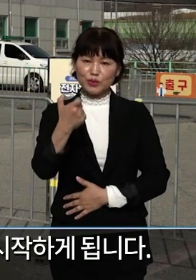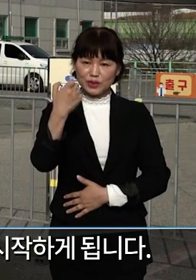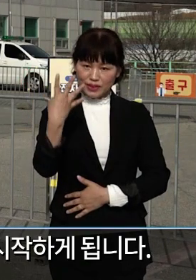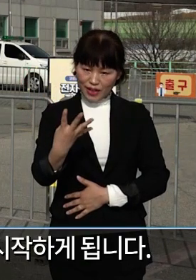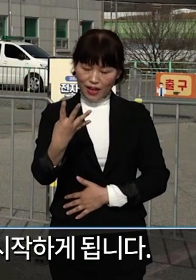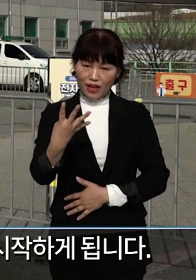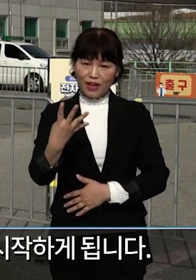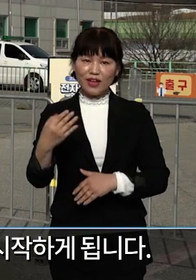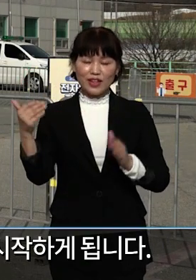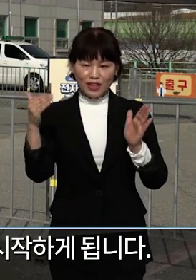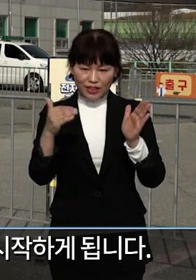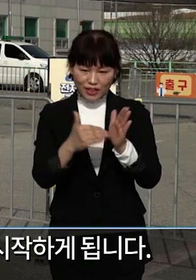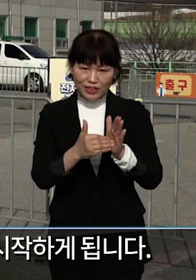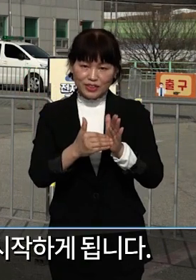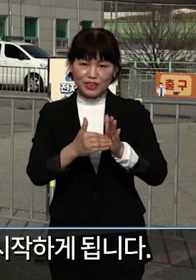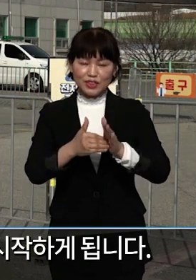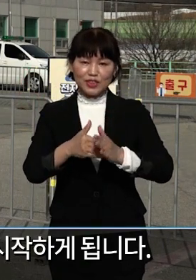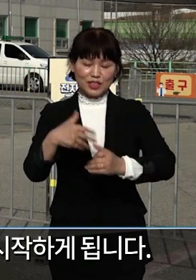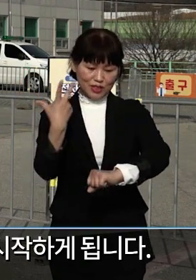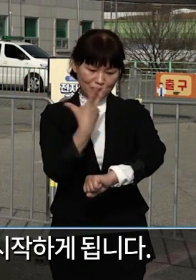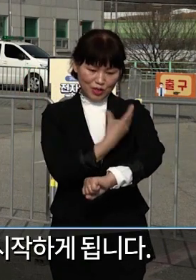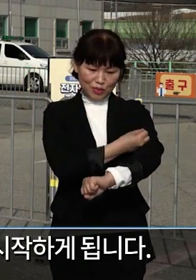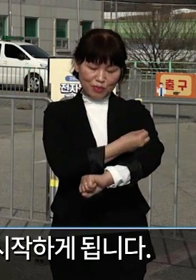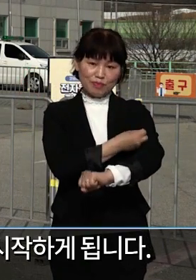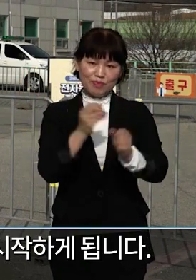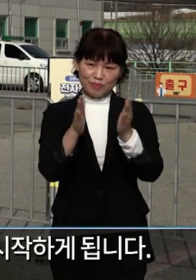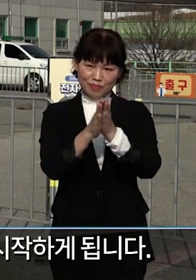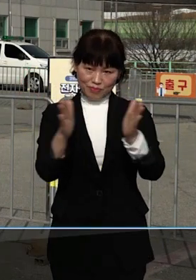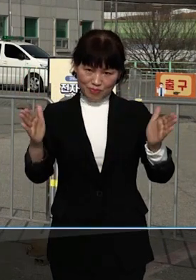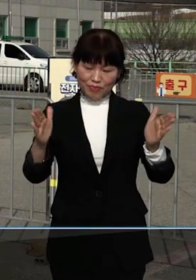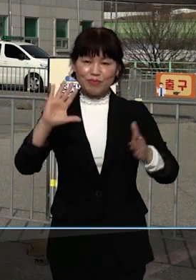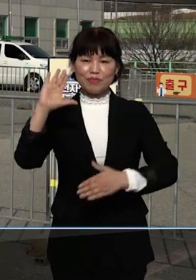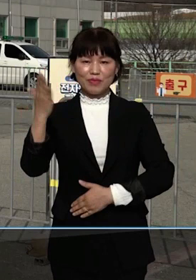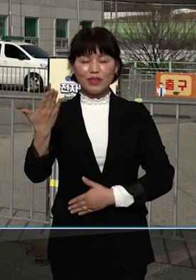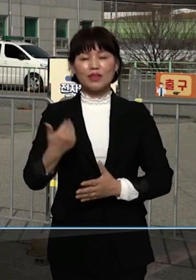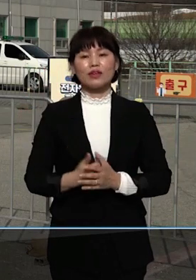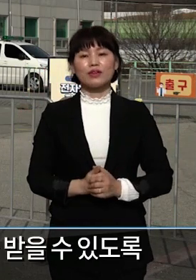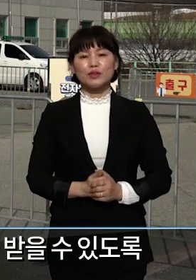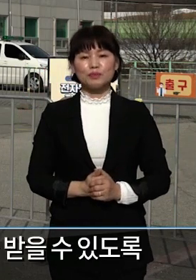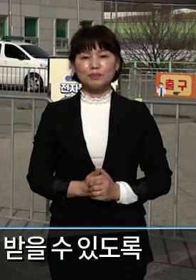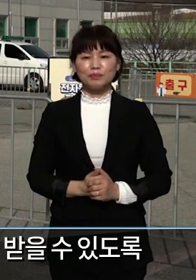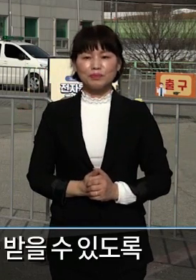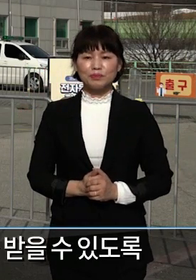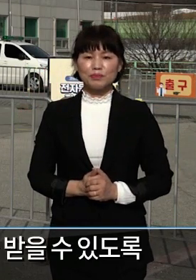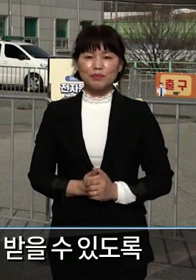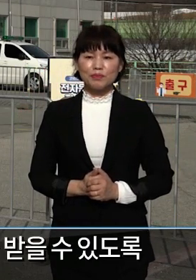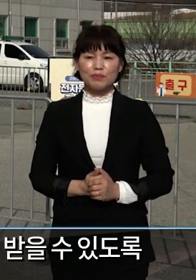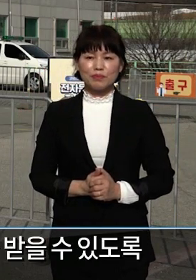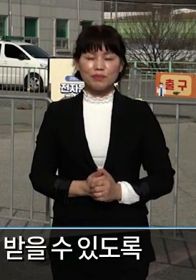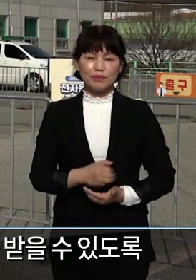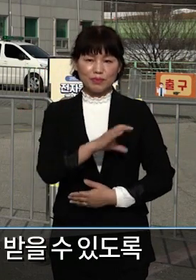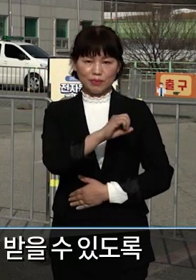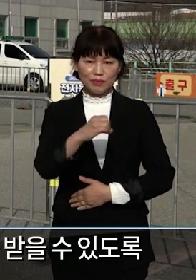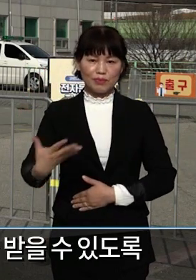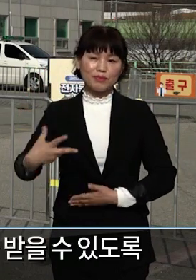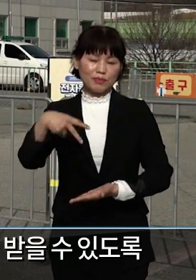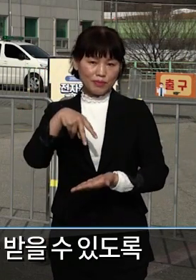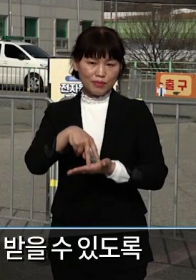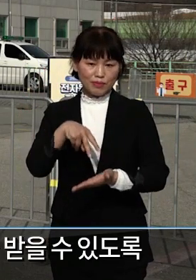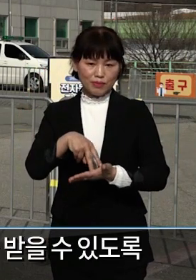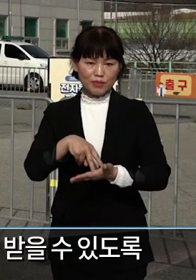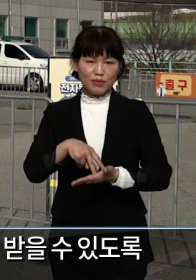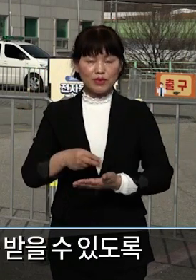64세까지 일반인에 대한 접종을 시작하게 됩니다. 이에 우리 군에서는